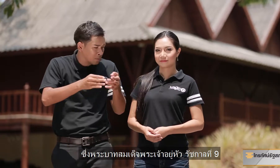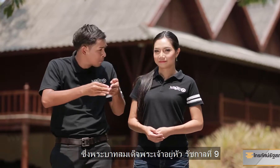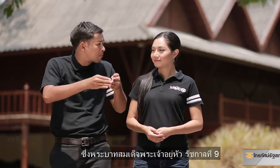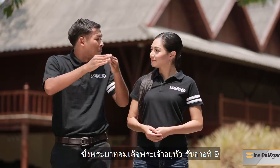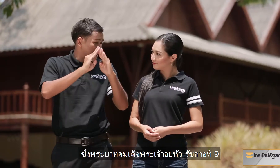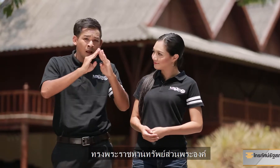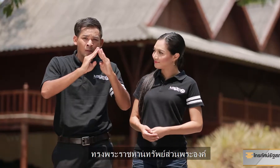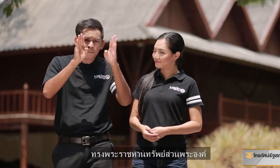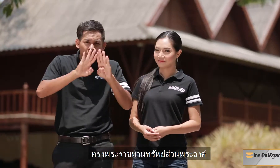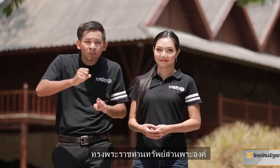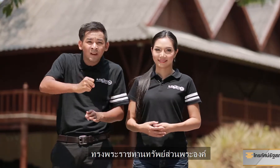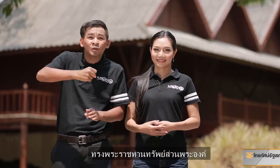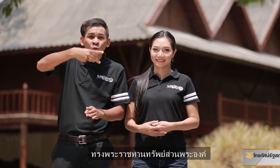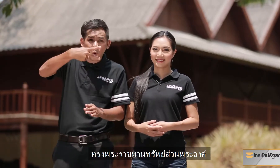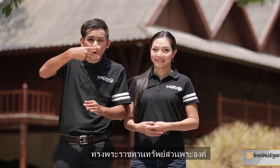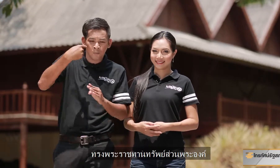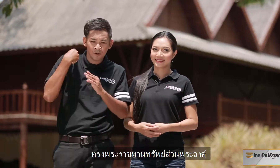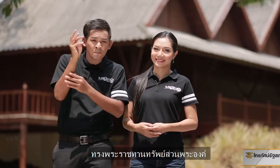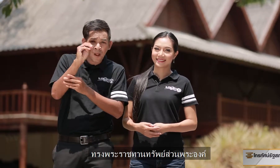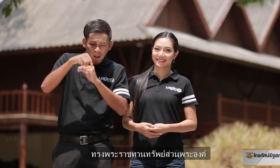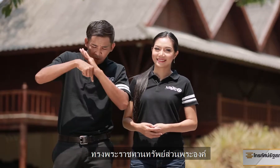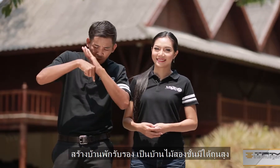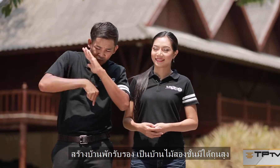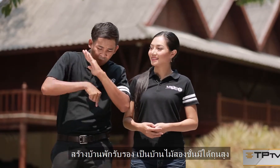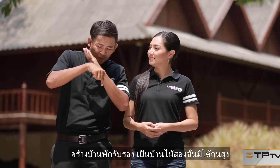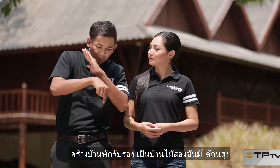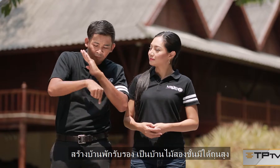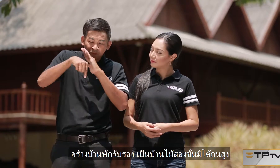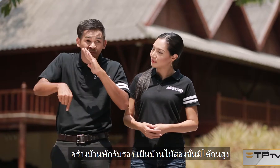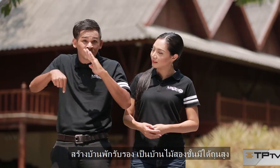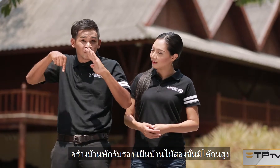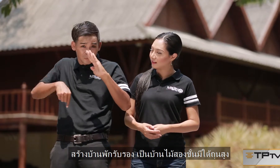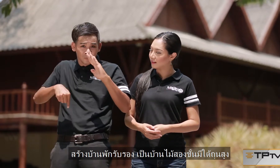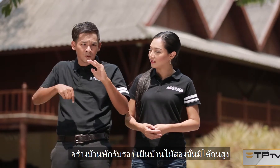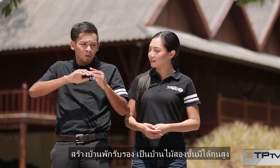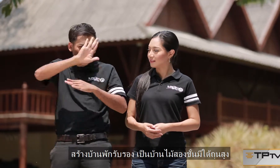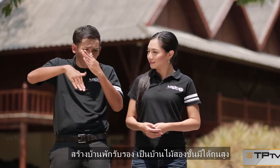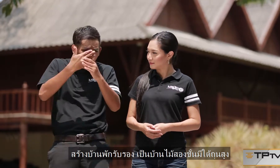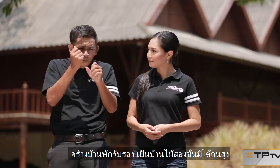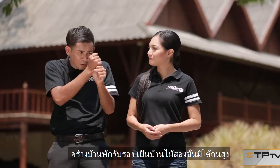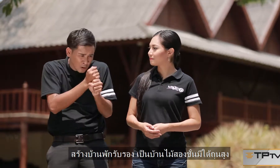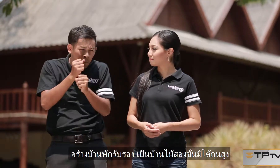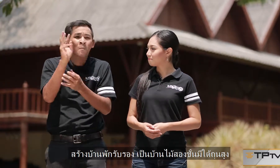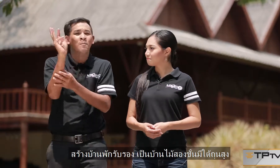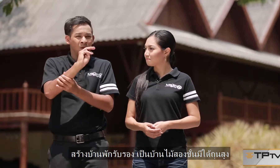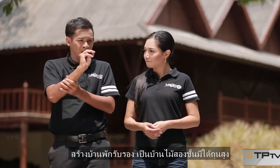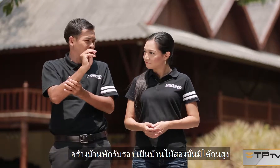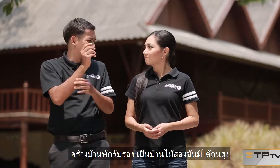9ทรงพระราชทานทรัพย์ส่วนพระองค์สร้างบ้านพักรับรองเป็นบ้านไม้2ชั้นมีใต้ถุนสู